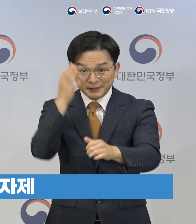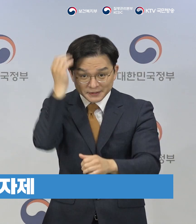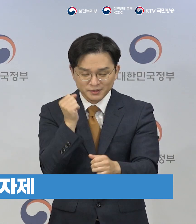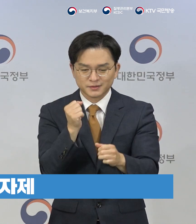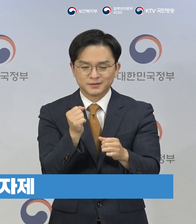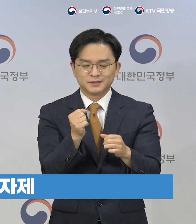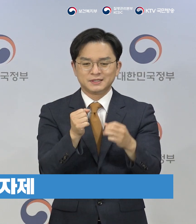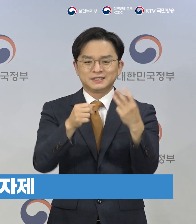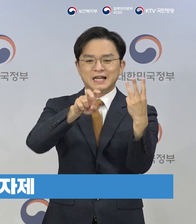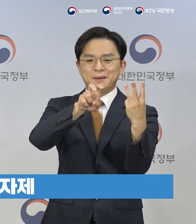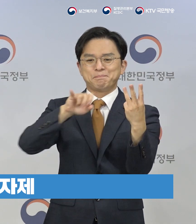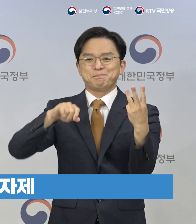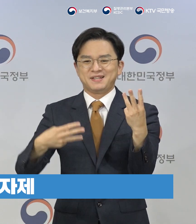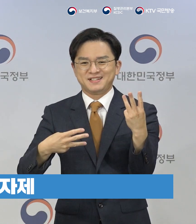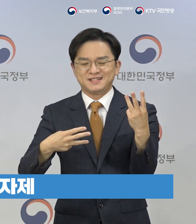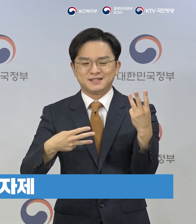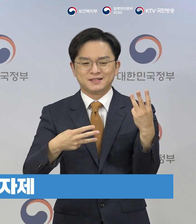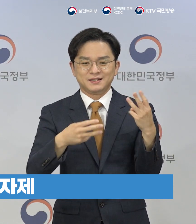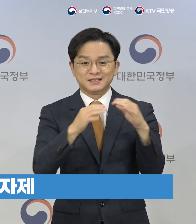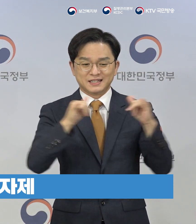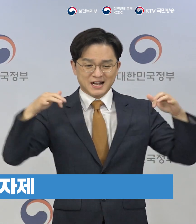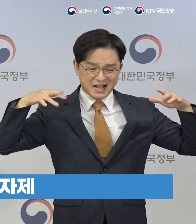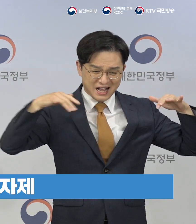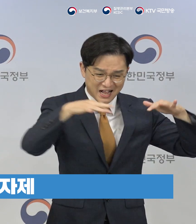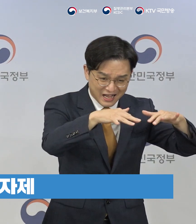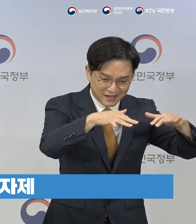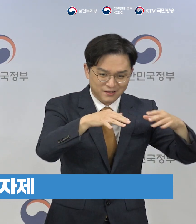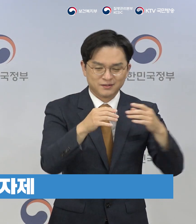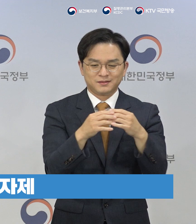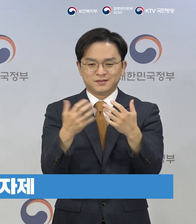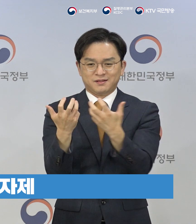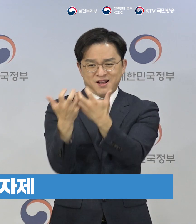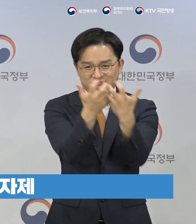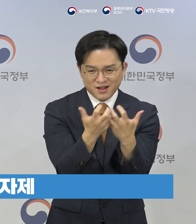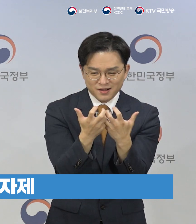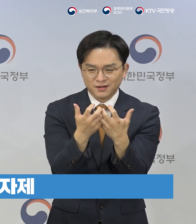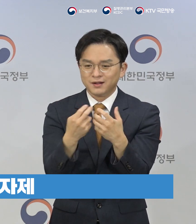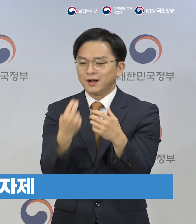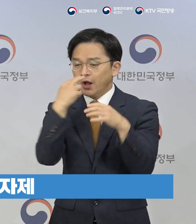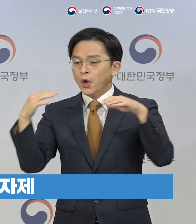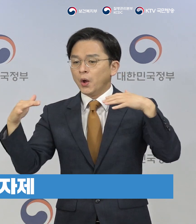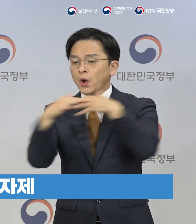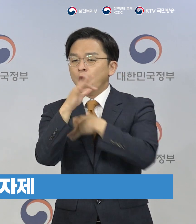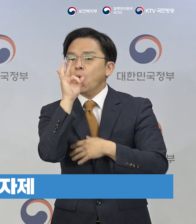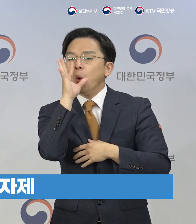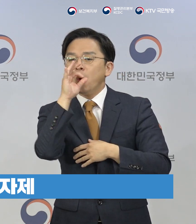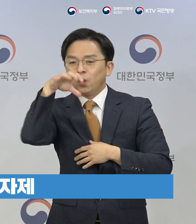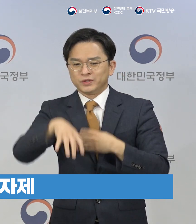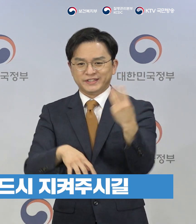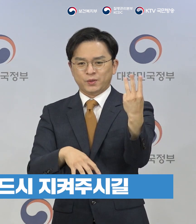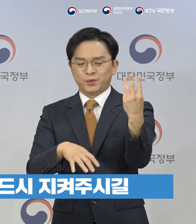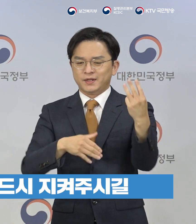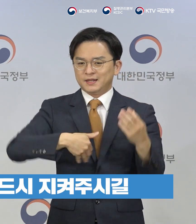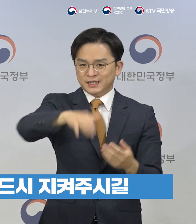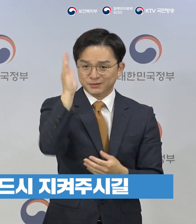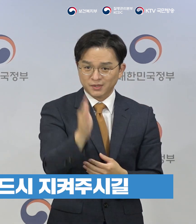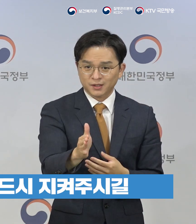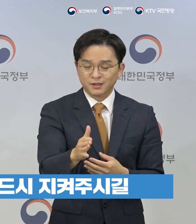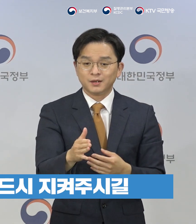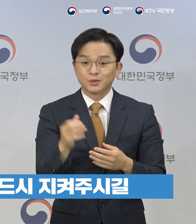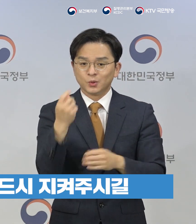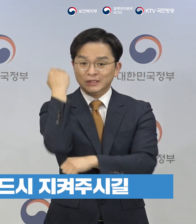피서철 휴가지에서 산밀, 즉 밀집, 밀접, 밀폐된 환경은 피하시고 야외